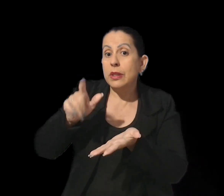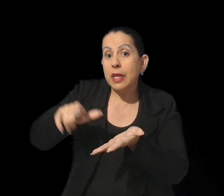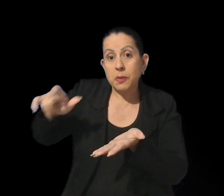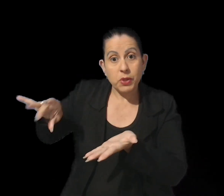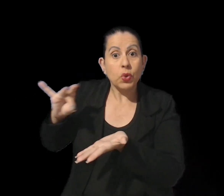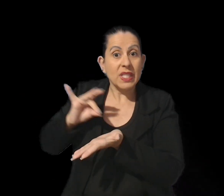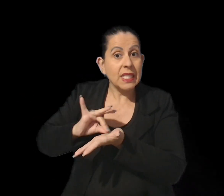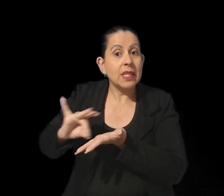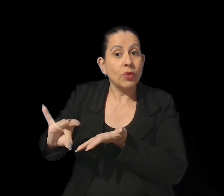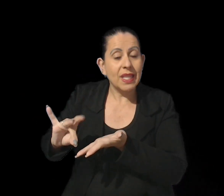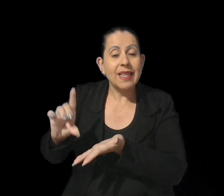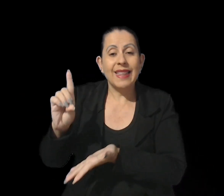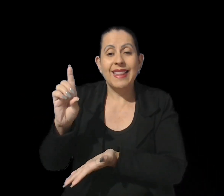das pessoas que são